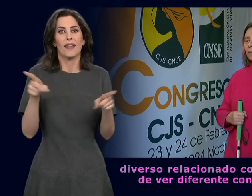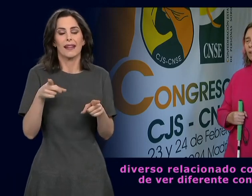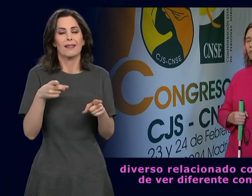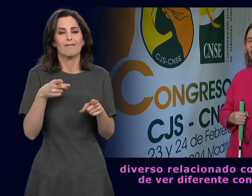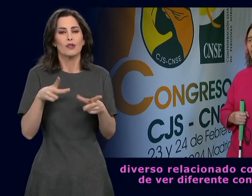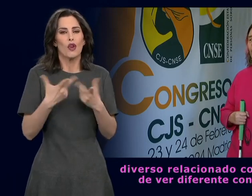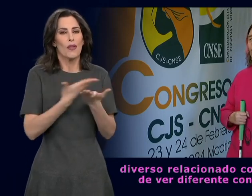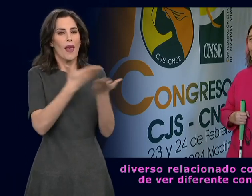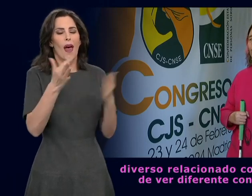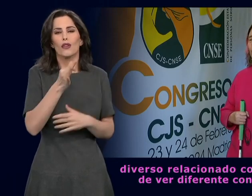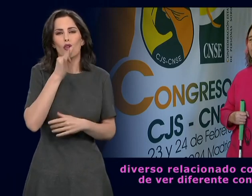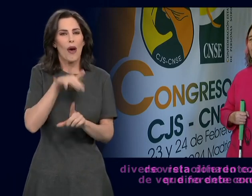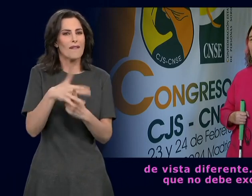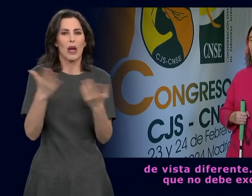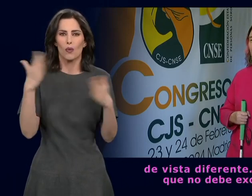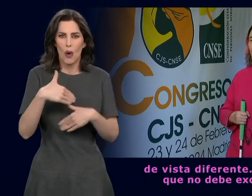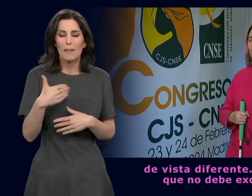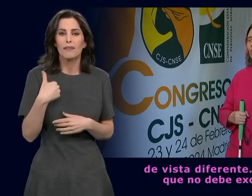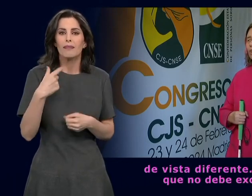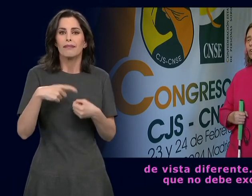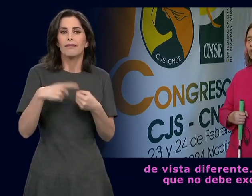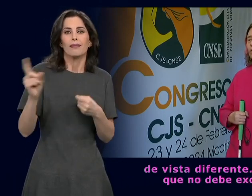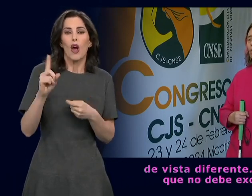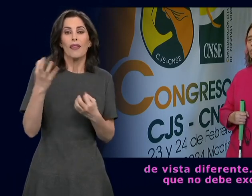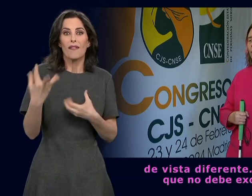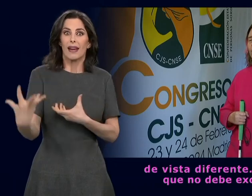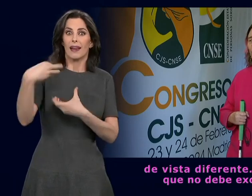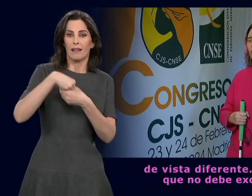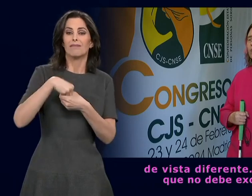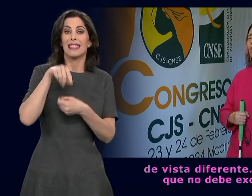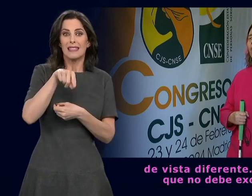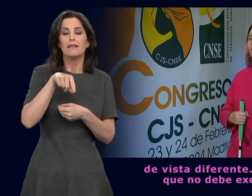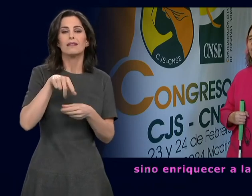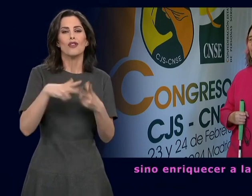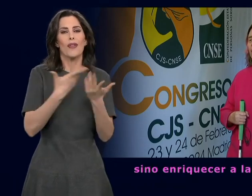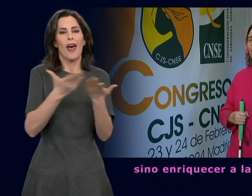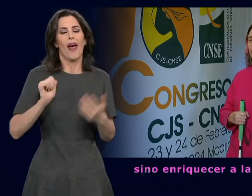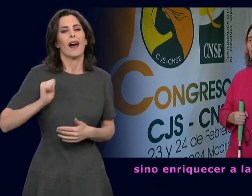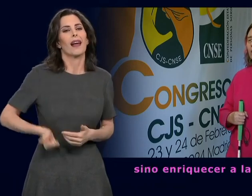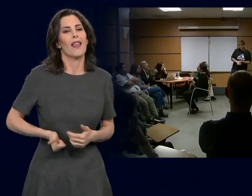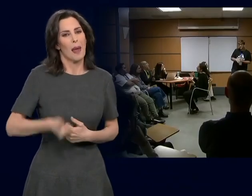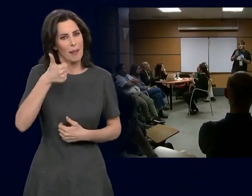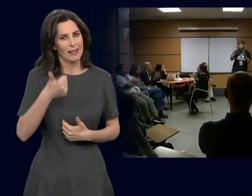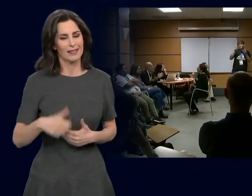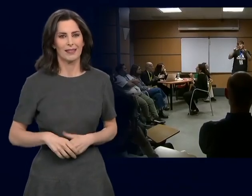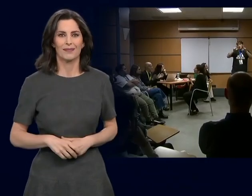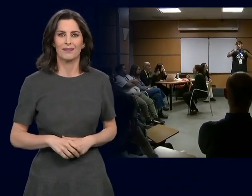forma de ver diferente, con un punto de vista diferente, yo creo que no debe excluir, sino enriquecer a la sociedad.